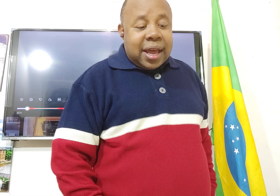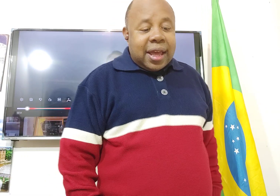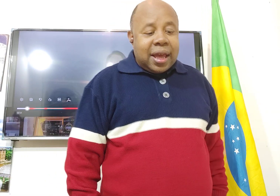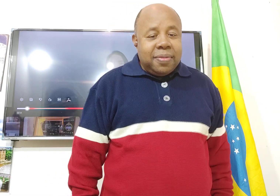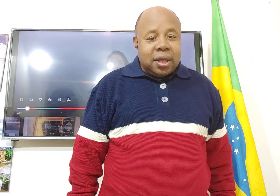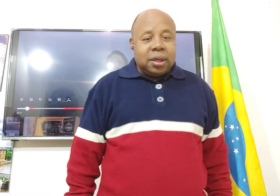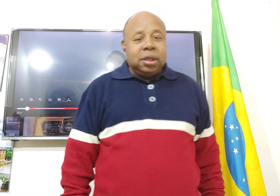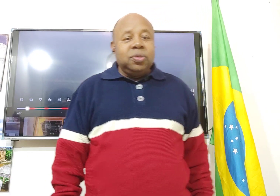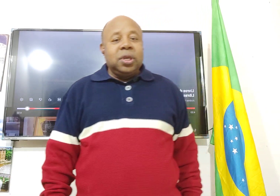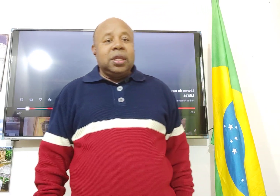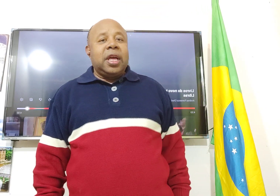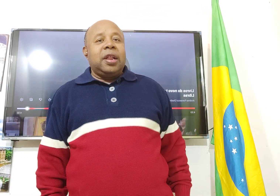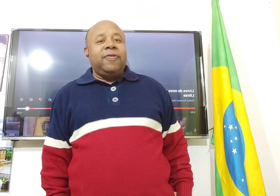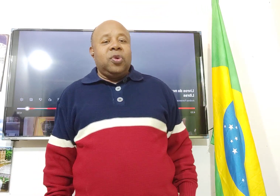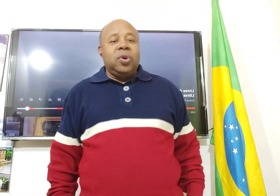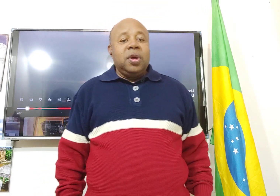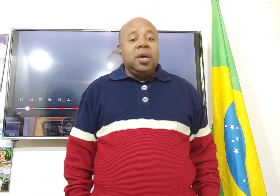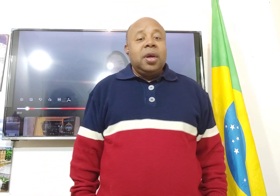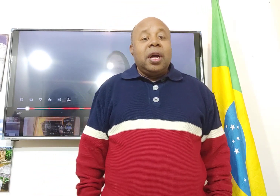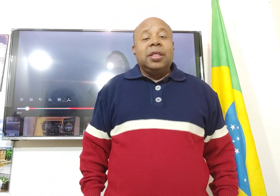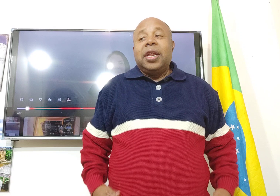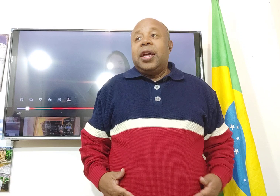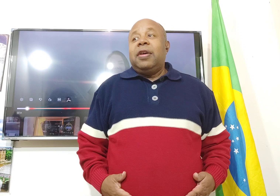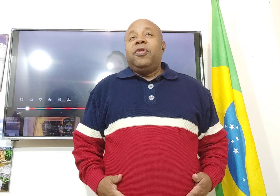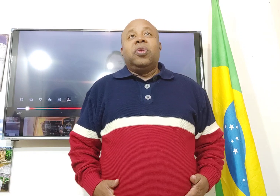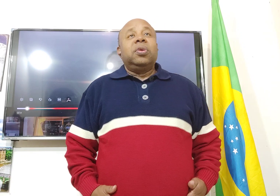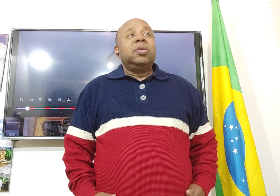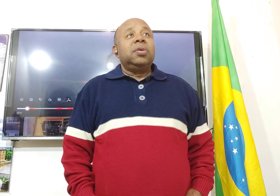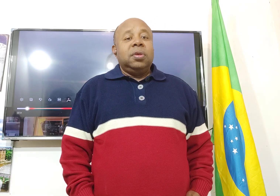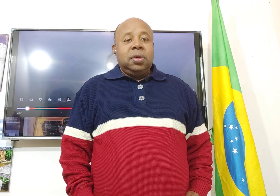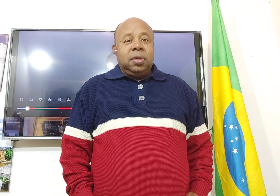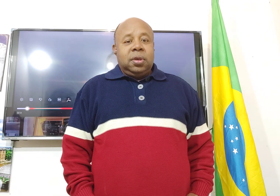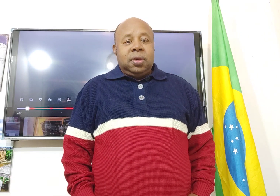Andréia é minha testemunha. A Andréia, ela viu. A Andréia, ela viu.